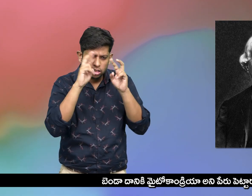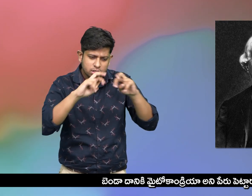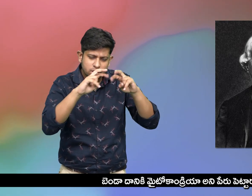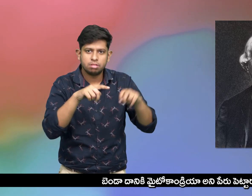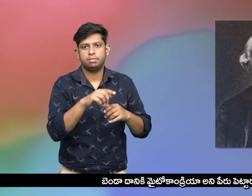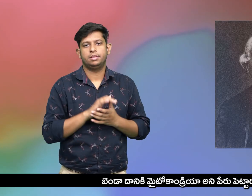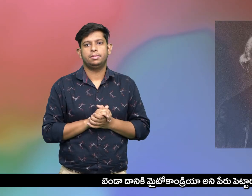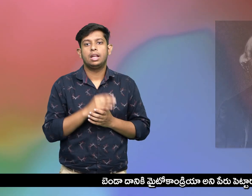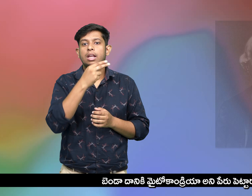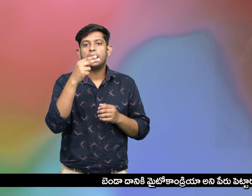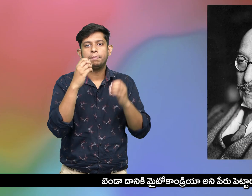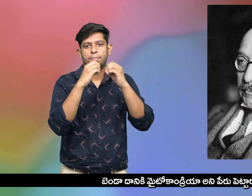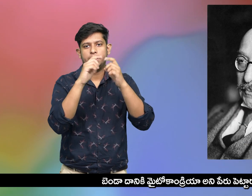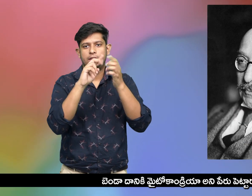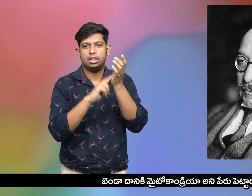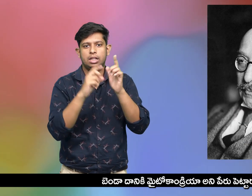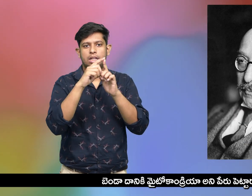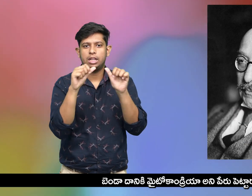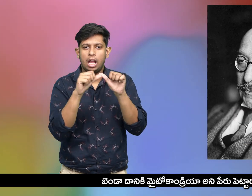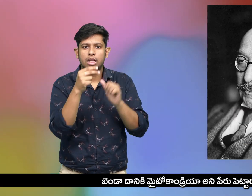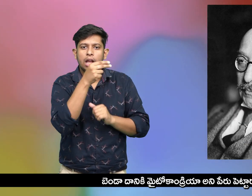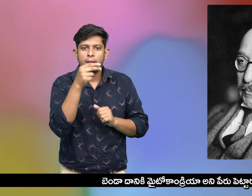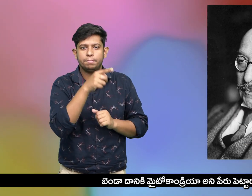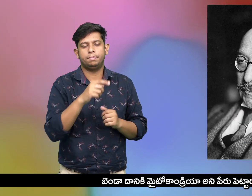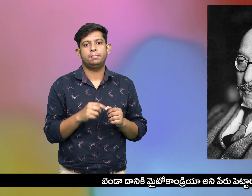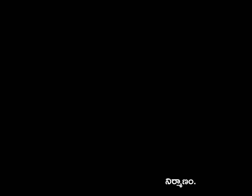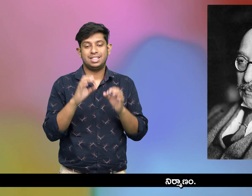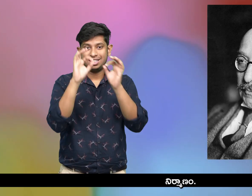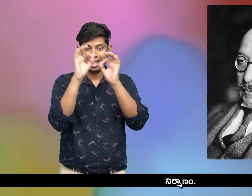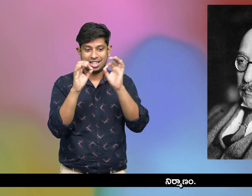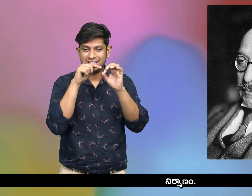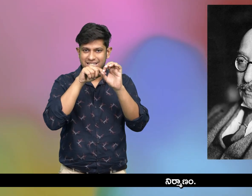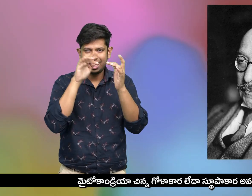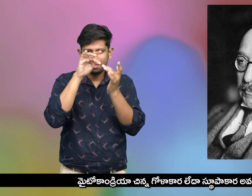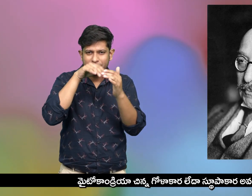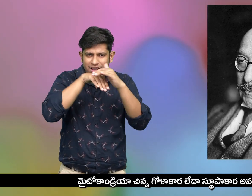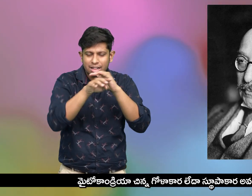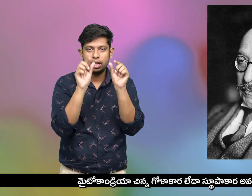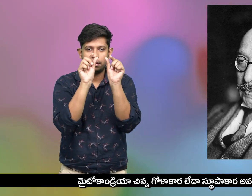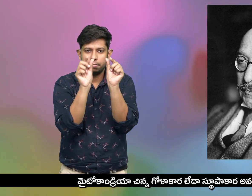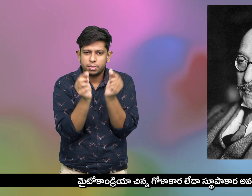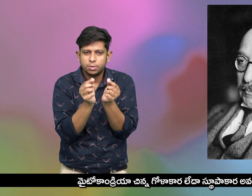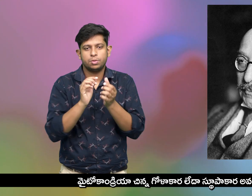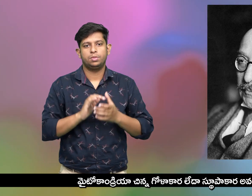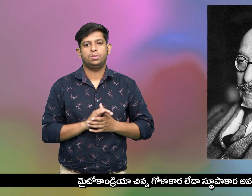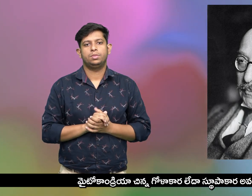బెండా దానికి మైటోకాండ్రియా అని పేరు పెట్టాడు. నిర్మాణం: మైటోకాండ్రియా చిన్న